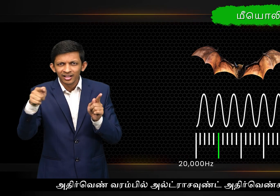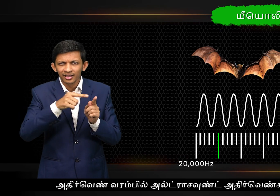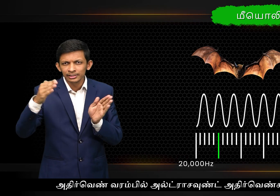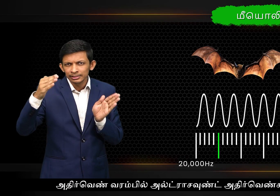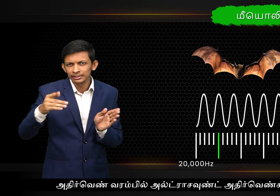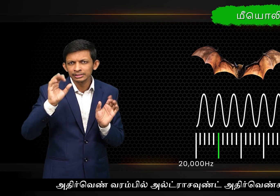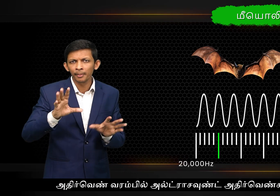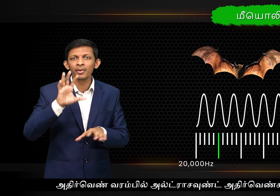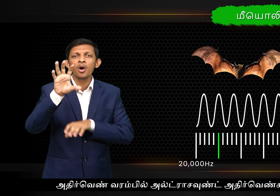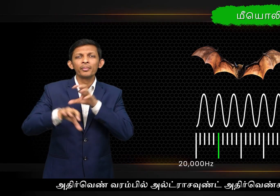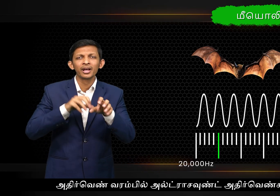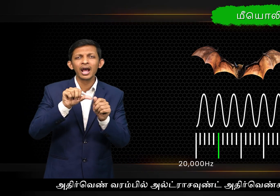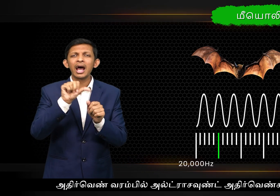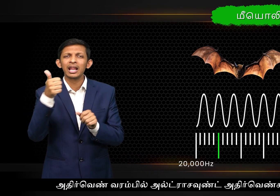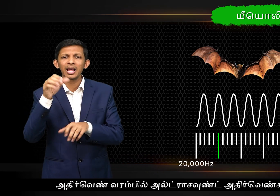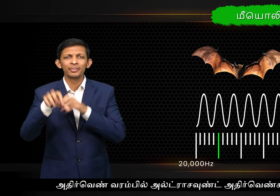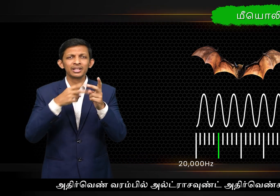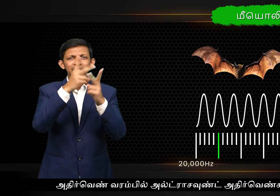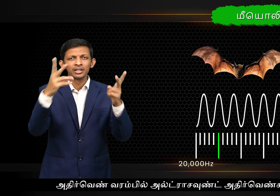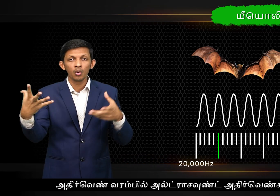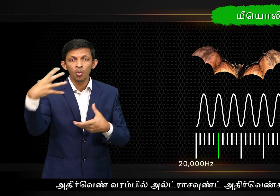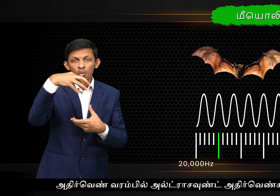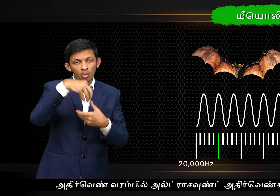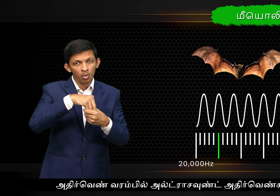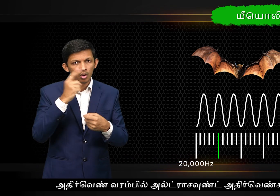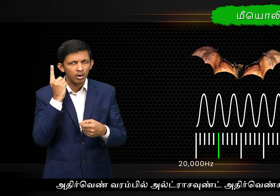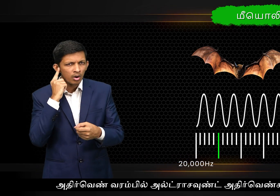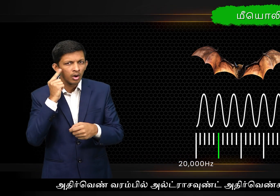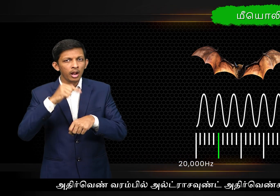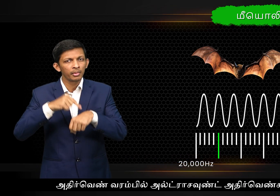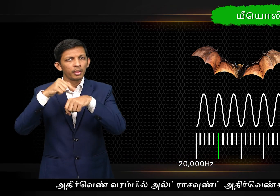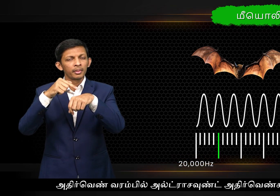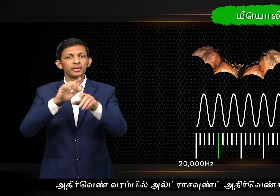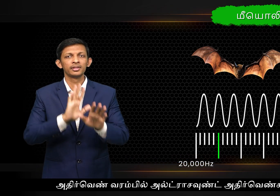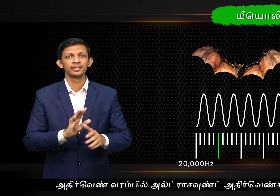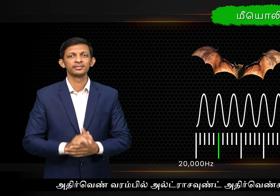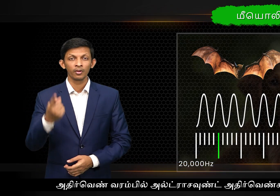அதிர்வெண் வரம்பில் அல்ட்ராசவுண்ட் அதிர்வெண்கள் அடங்கும்.